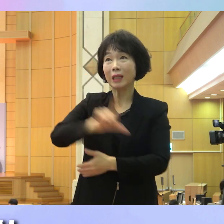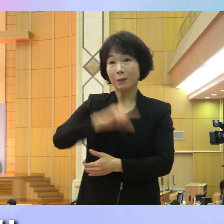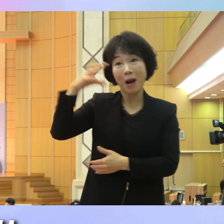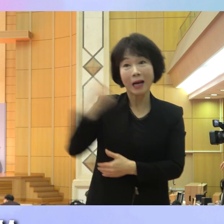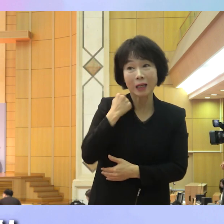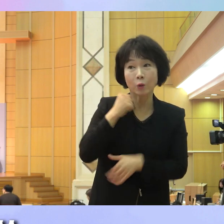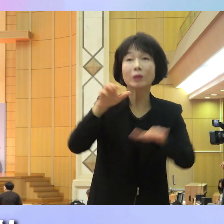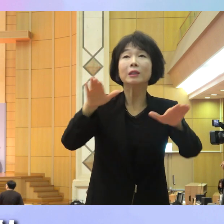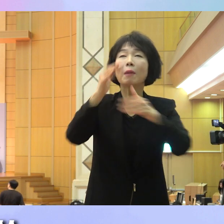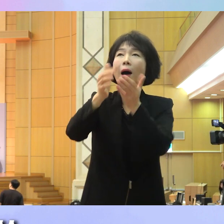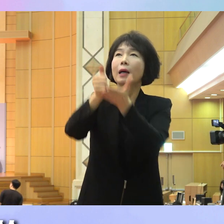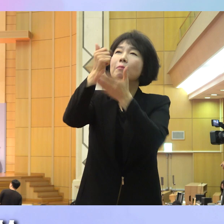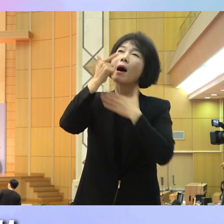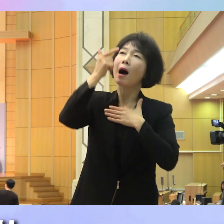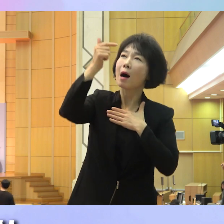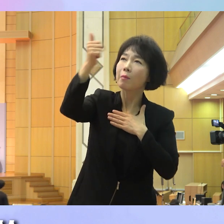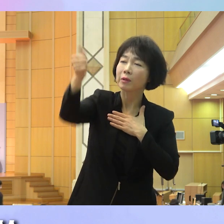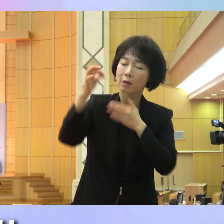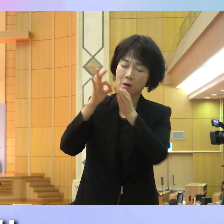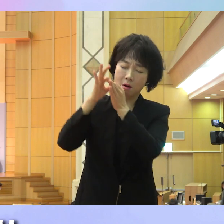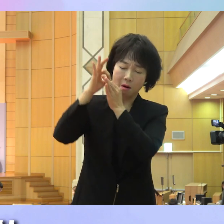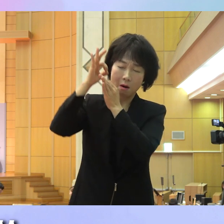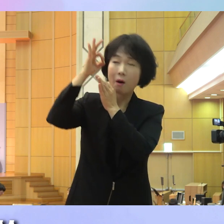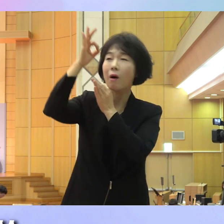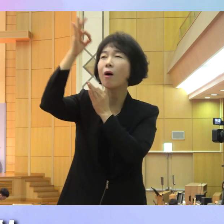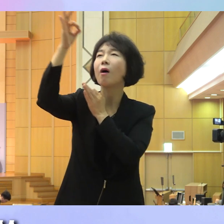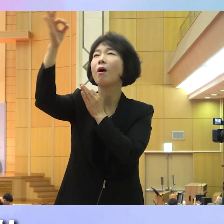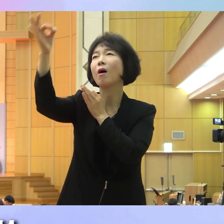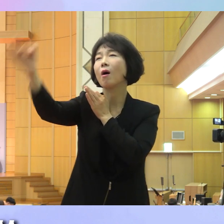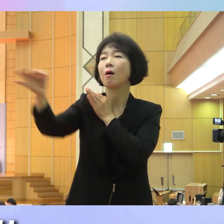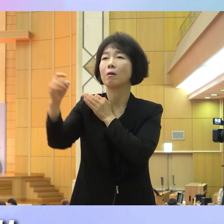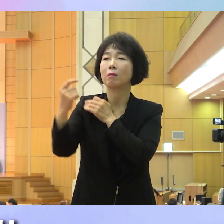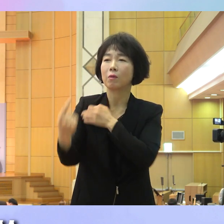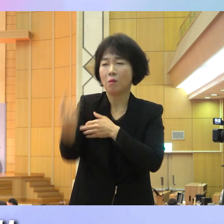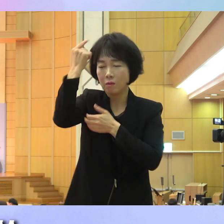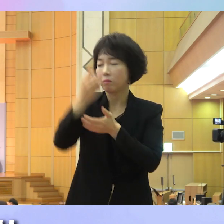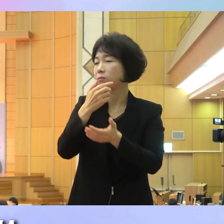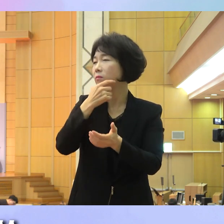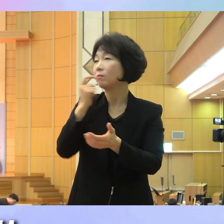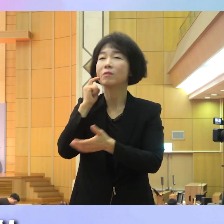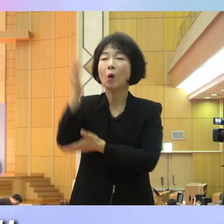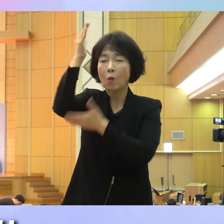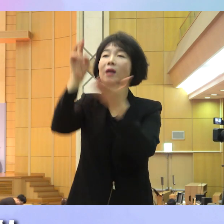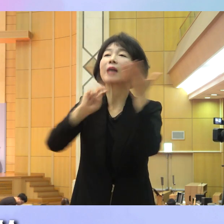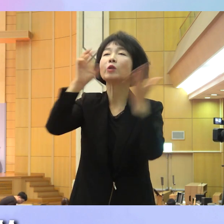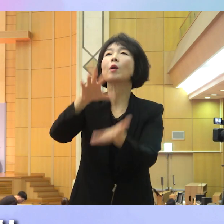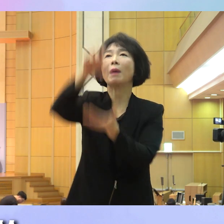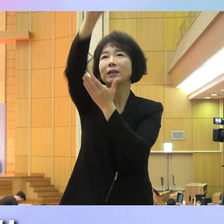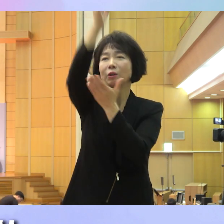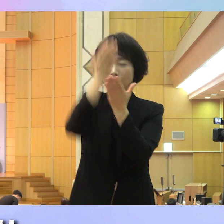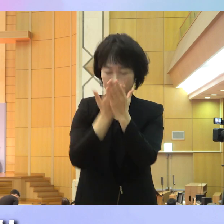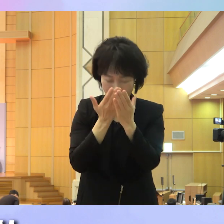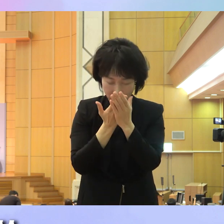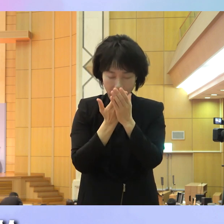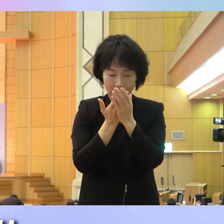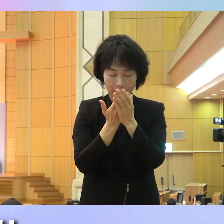이름으로 우리 하나님 아버지 세세 무궁토록 존귀와 영광과 찬송을